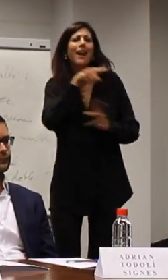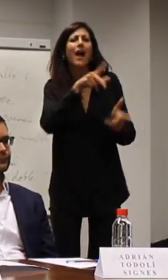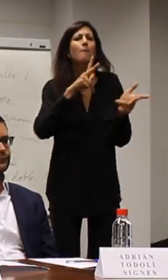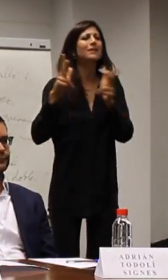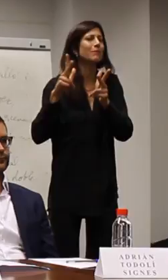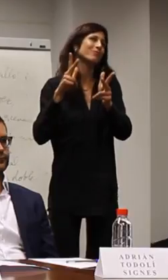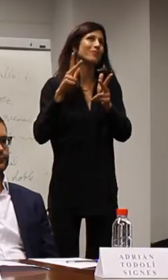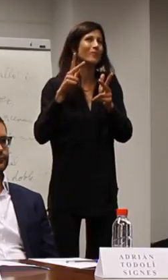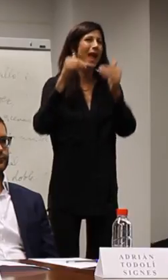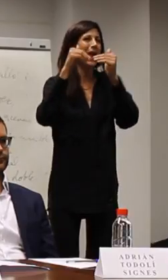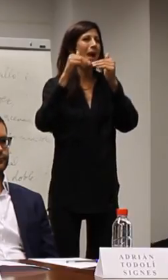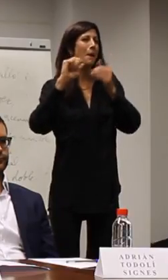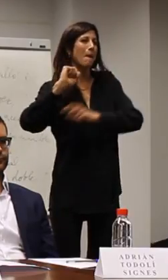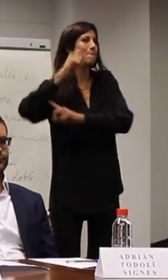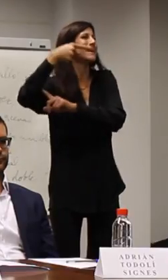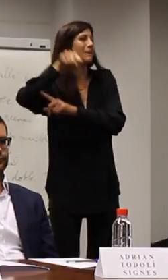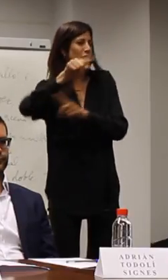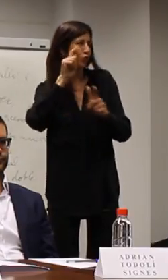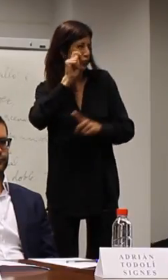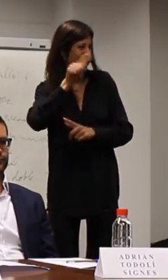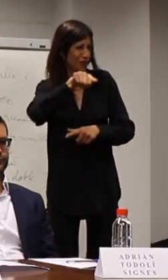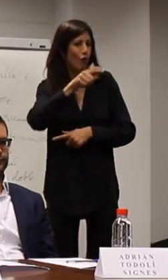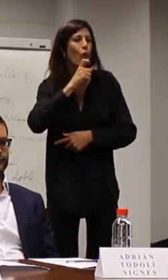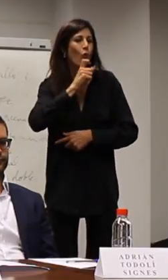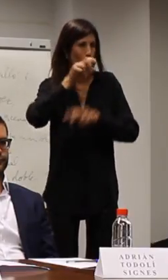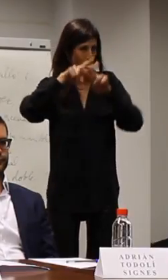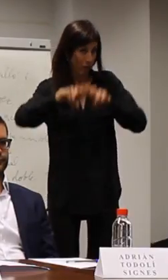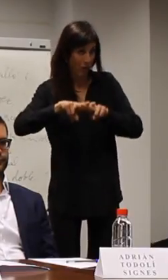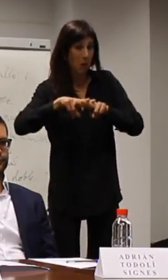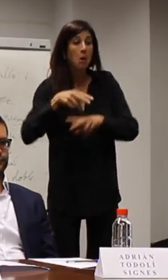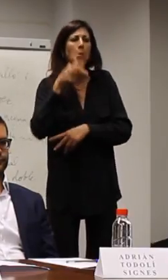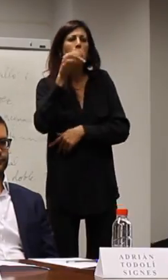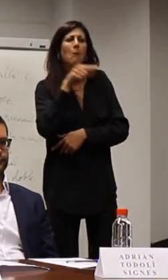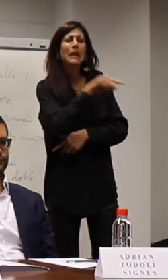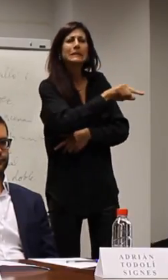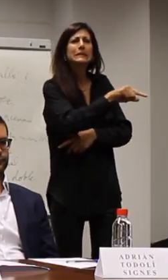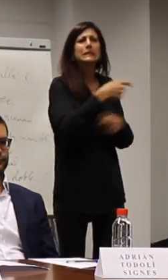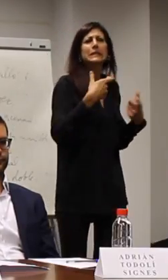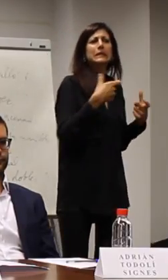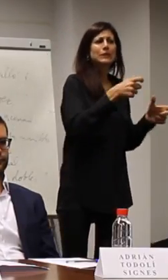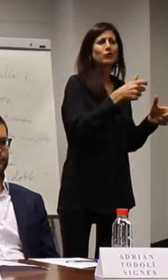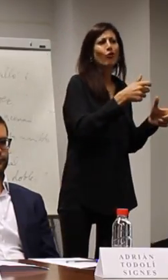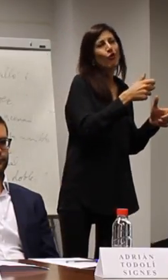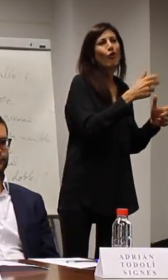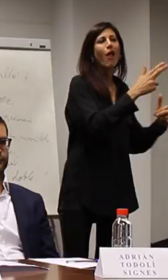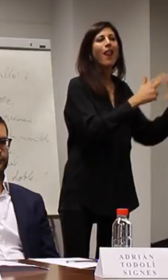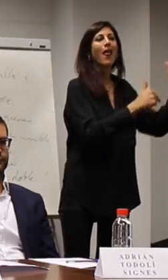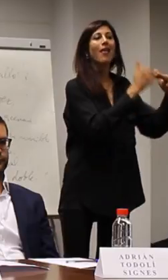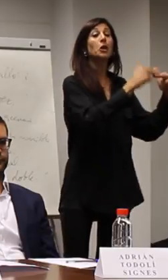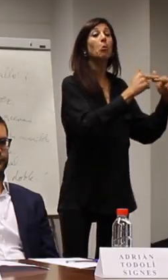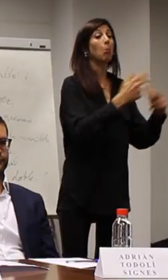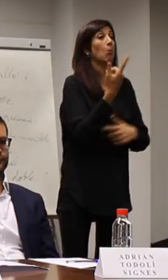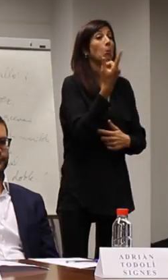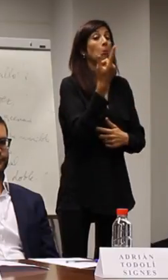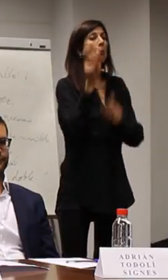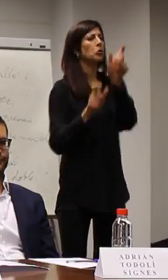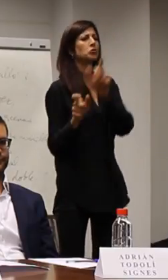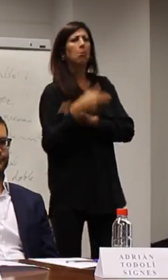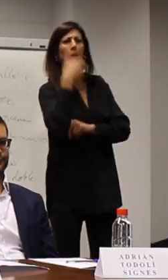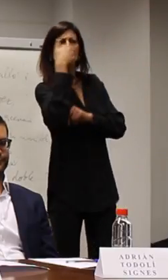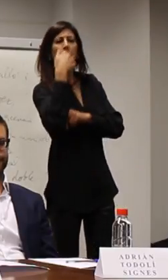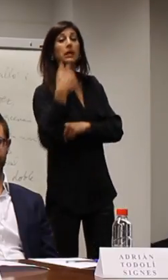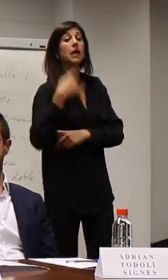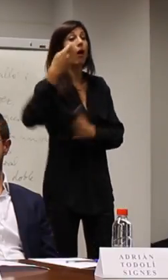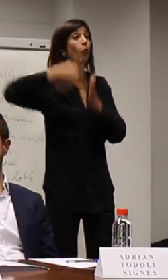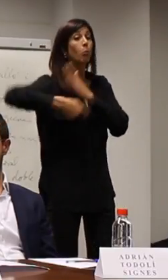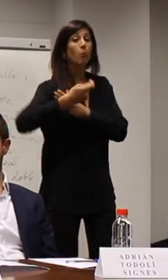otra vez el desarrollo del modelo del ladrillo, porque para mucha gente le resulta muy bien comprar otra vez un piso y ponerlo en alquiler sin habitarlo,